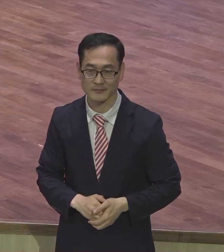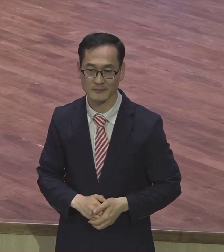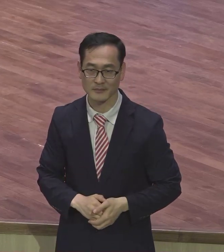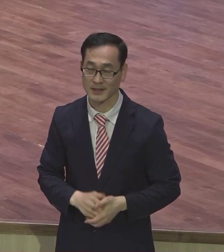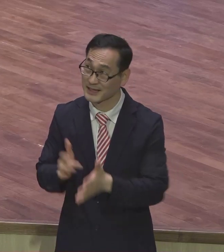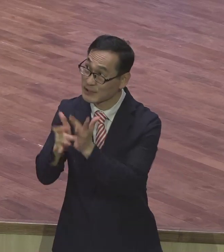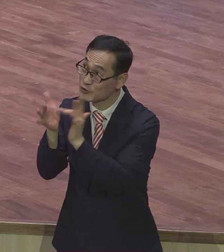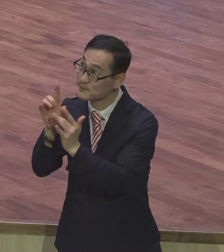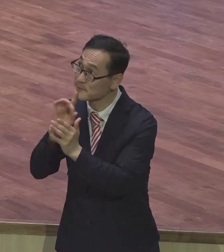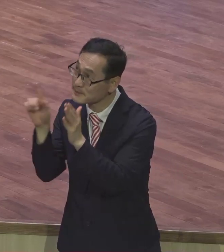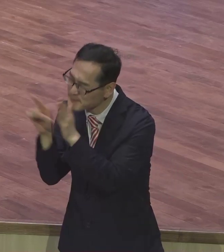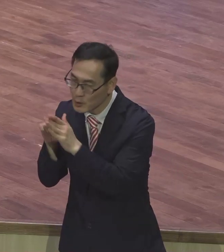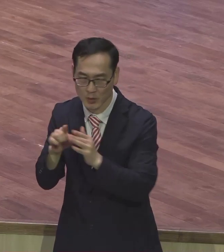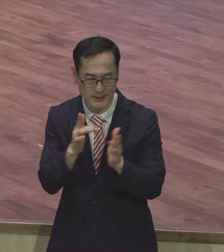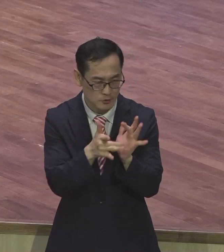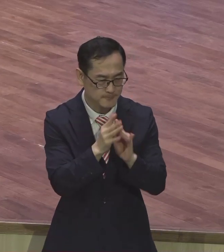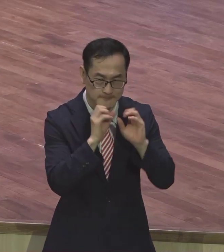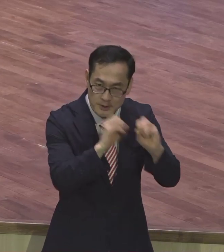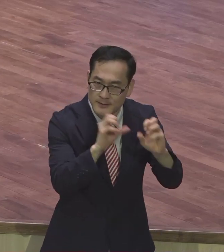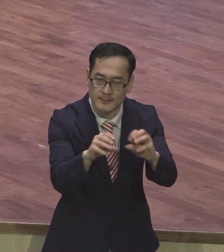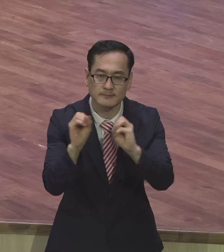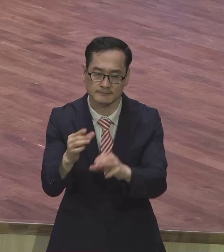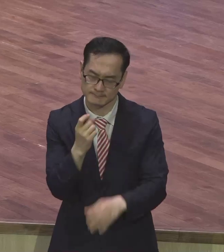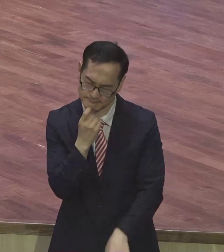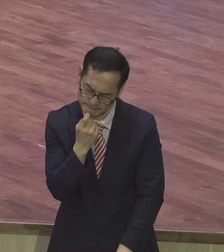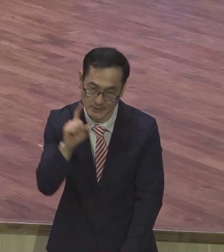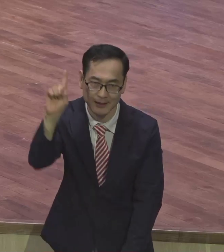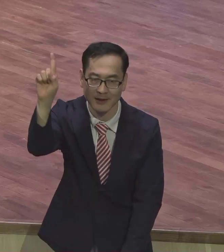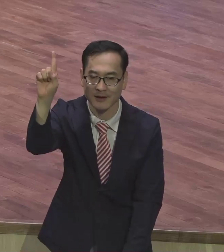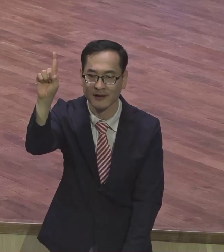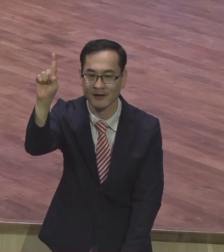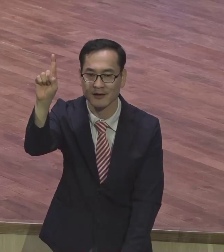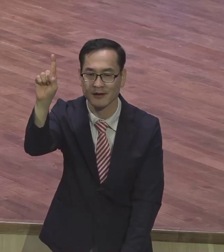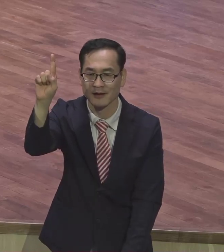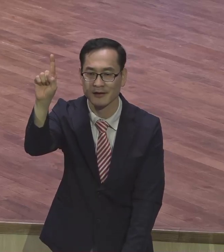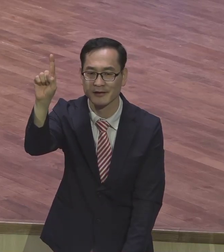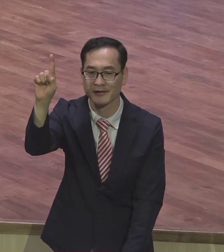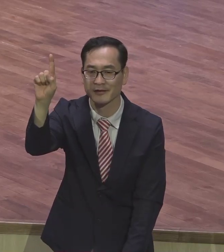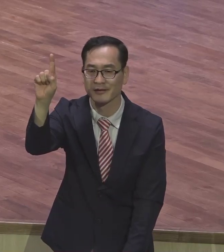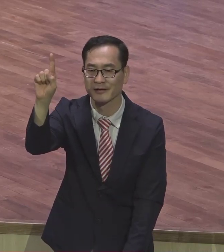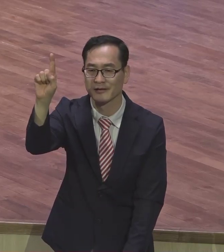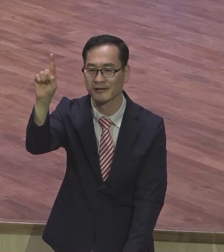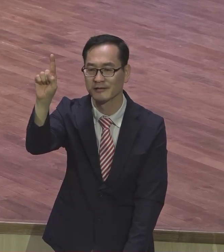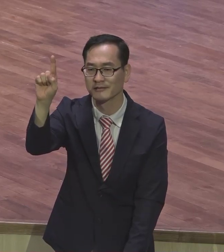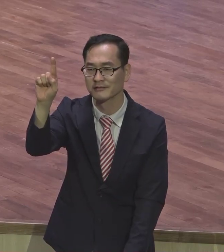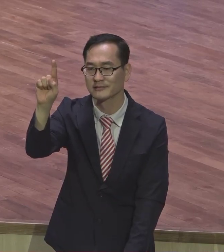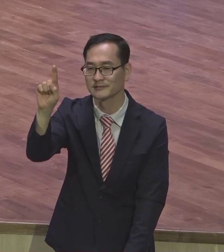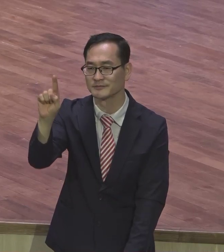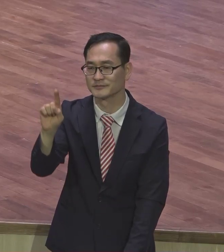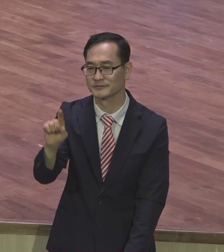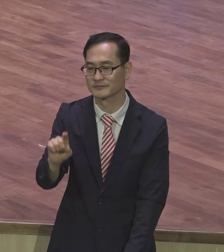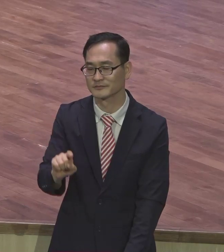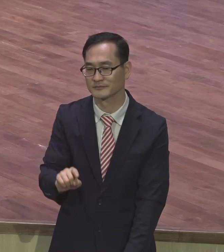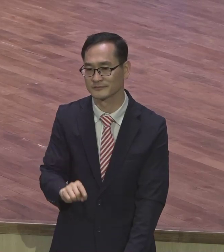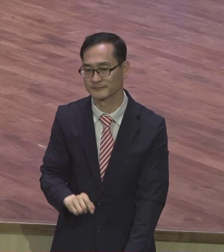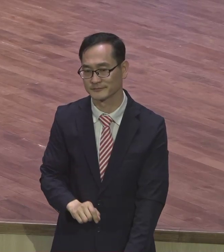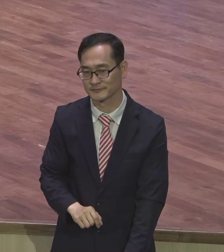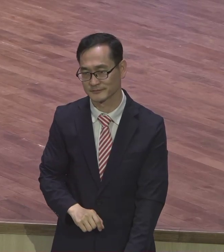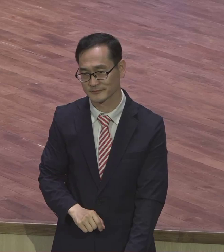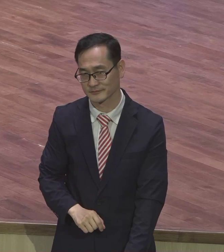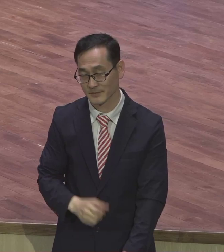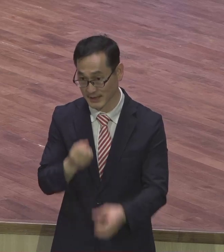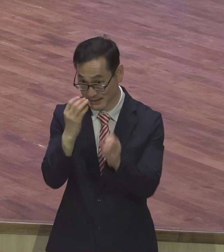그래서 그리자면 어디 하느냐 장세기 3장의 나 나 잘 들으세요 장세기 6장의